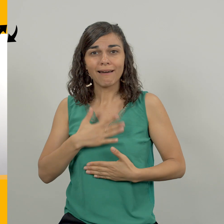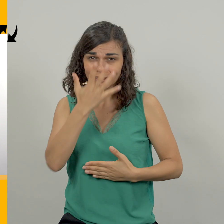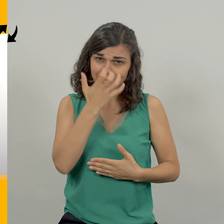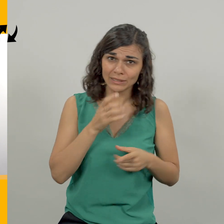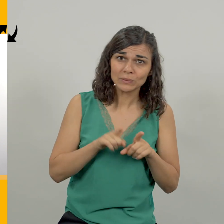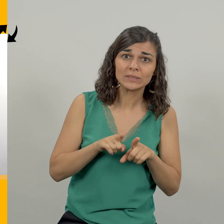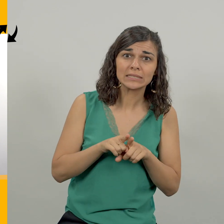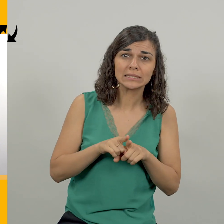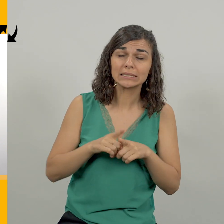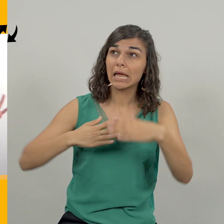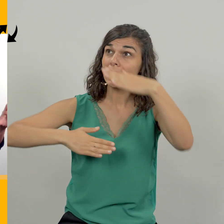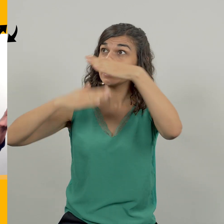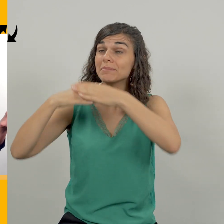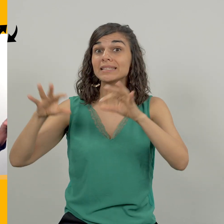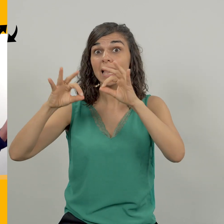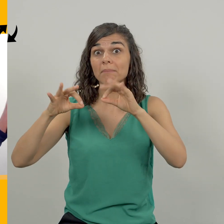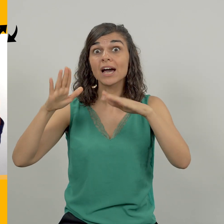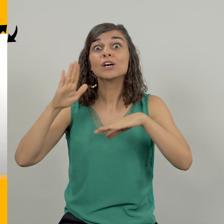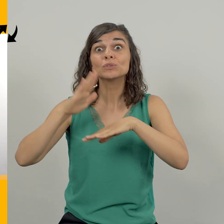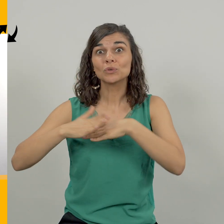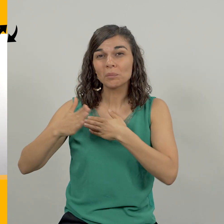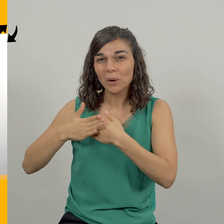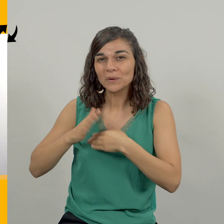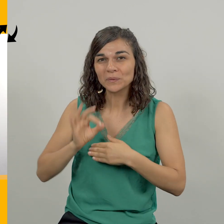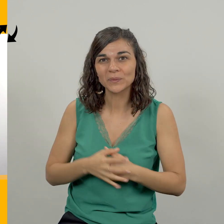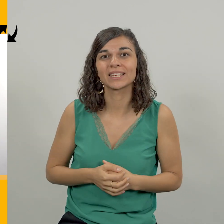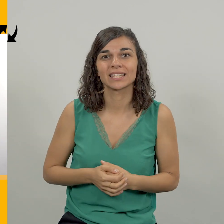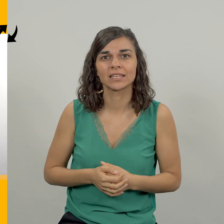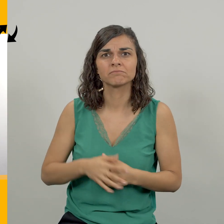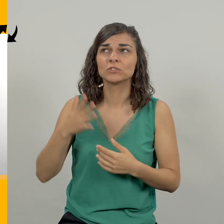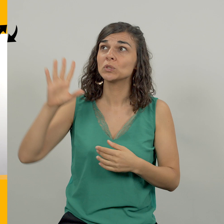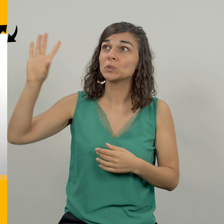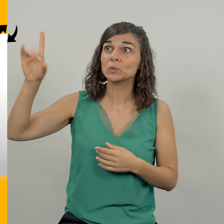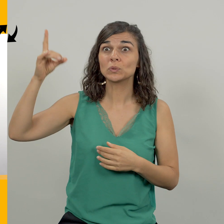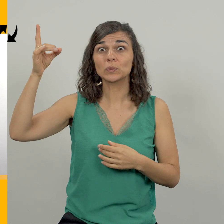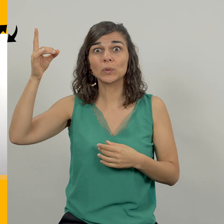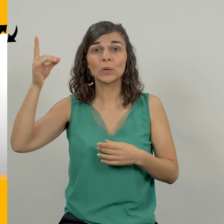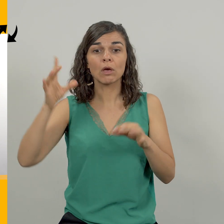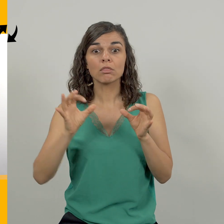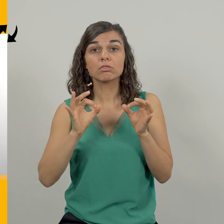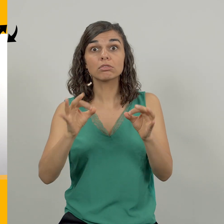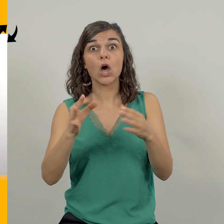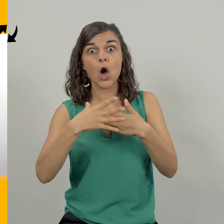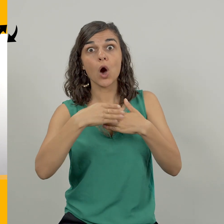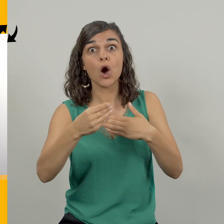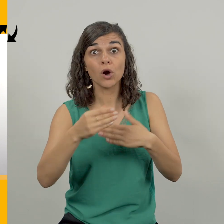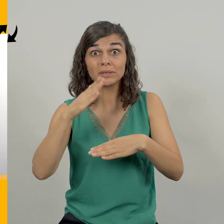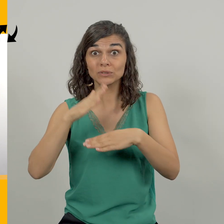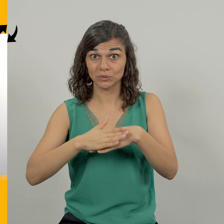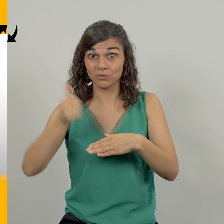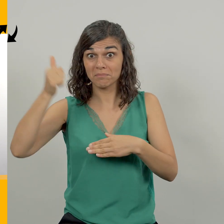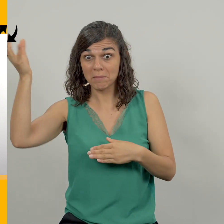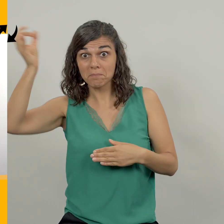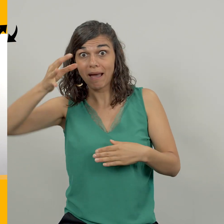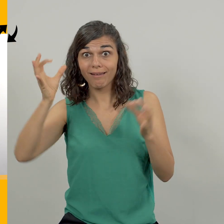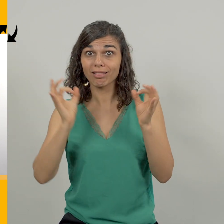si proche. Il est hors du temps, mais il en est le créateur. Il est tout puissant, mais il nous respecte. Il